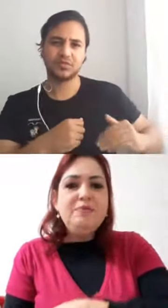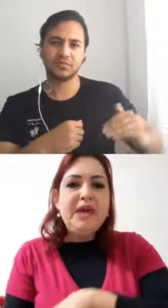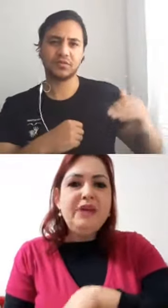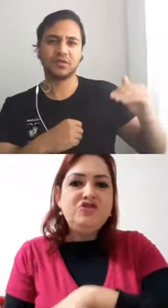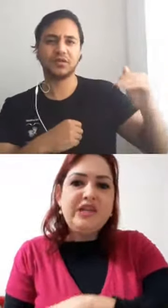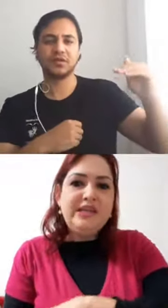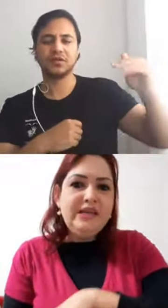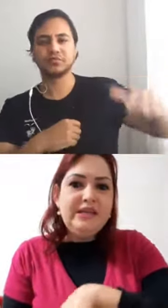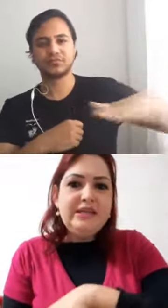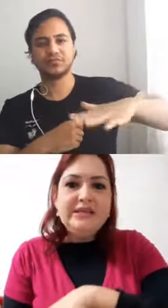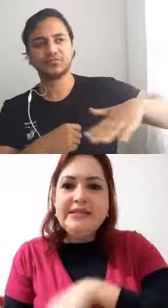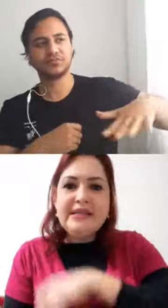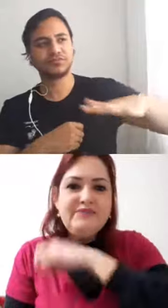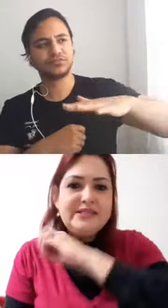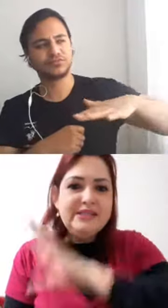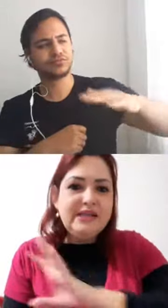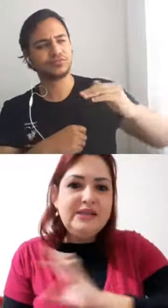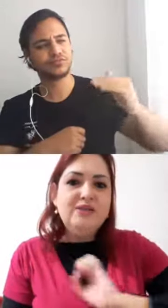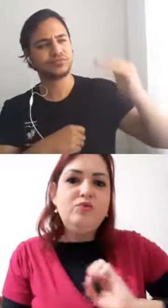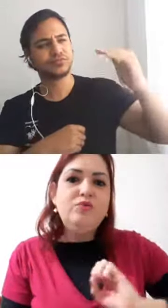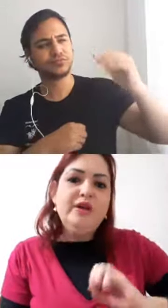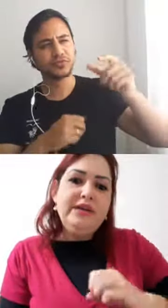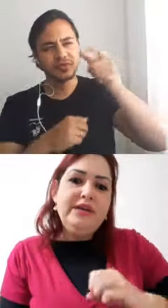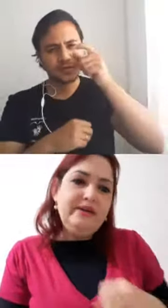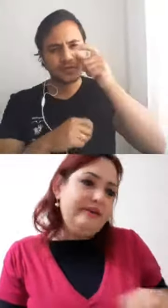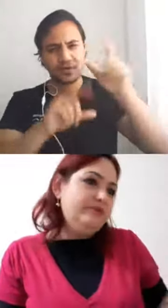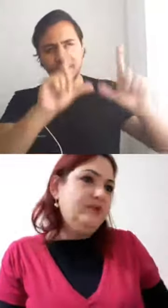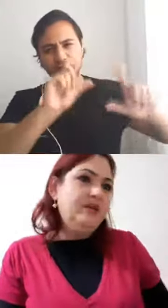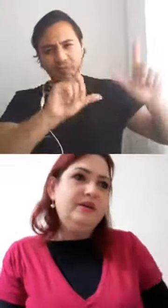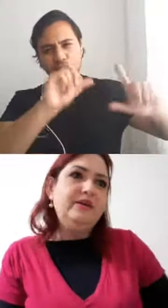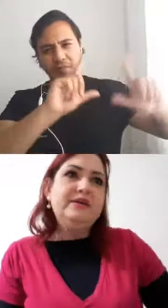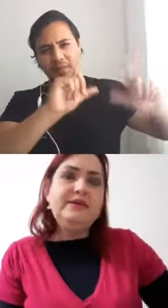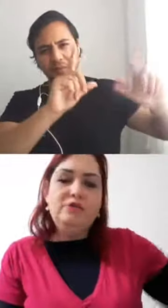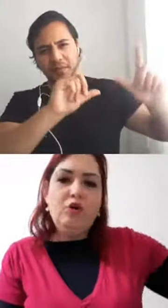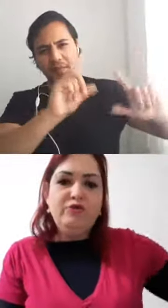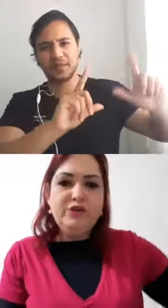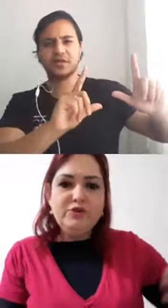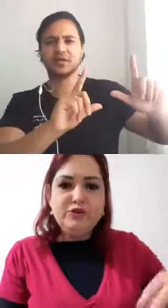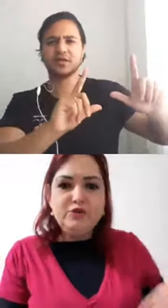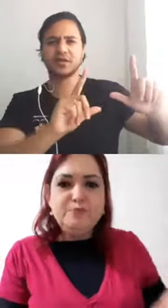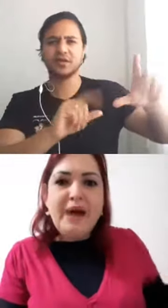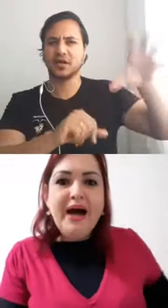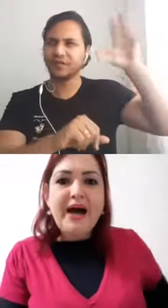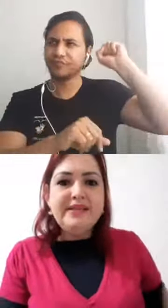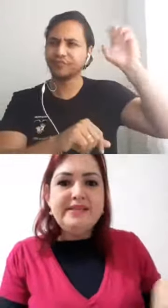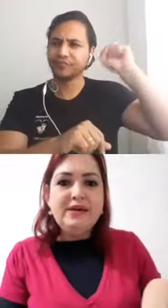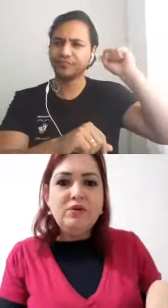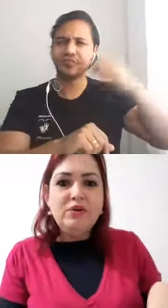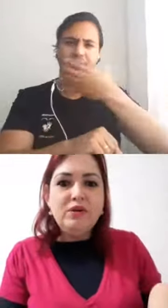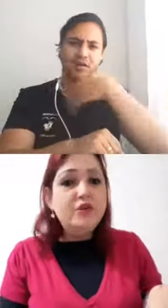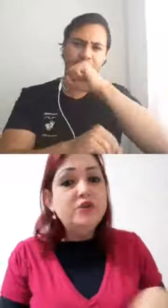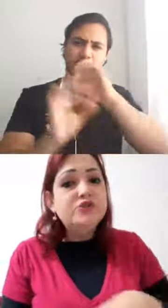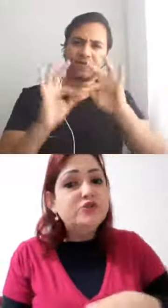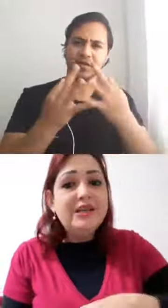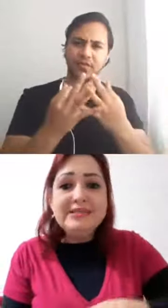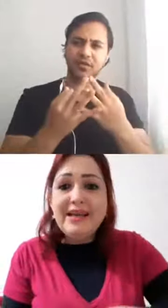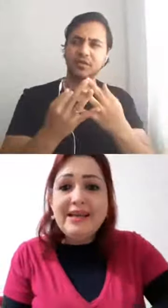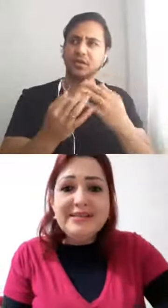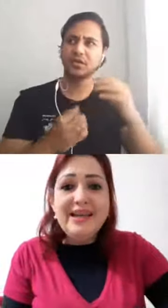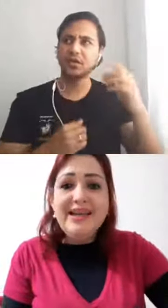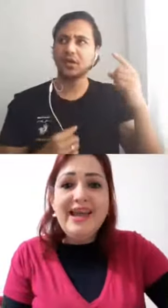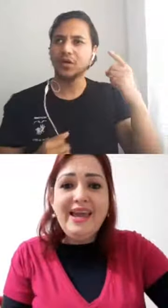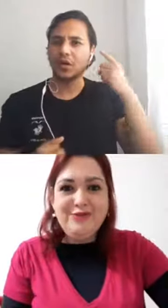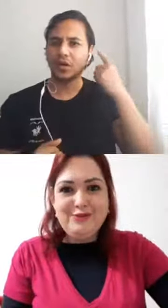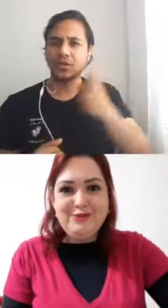no ambiente ali, na televisão, e, e ouvindo seus pais e tal. E os surdos, eles